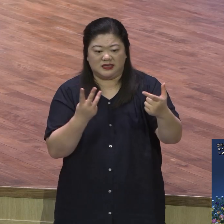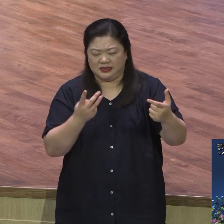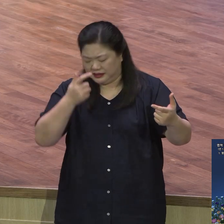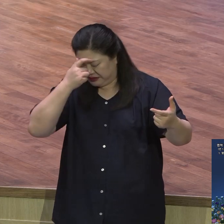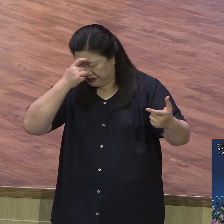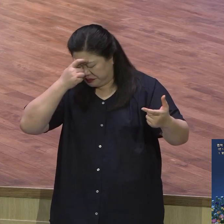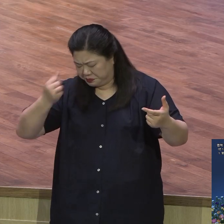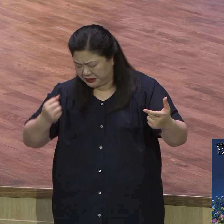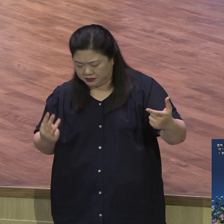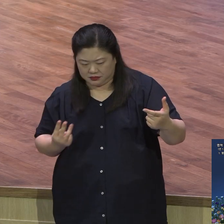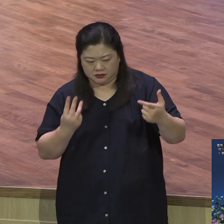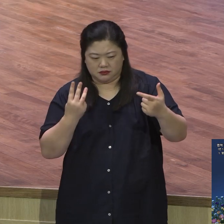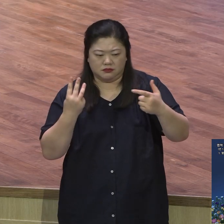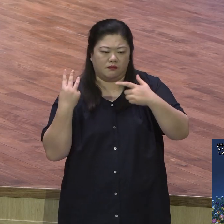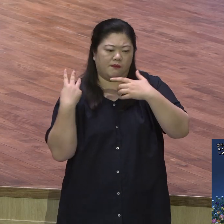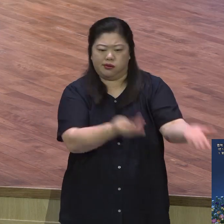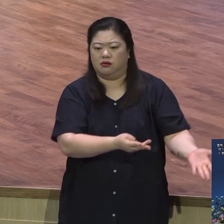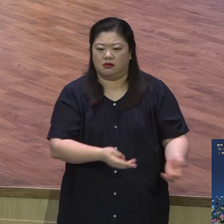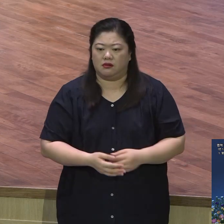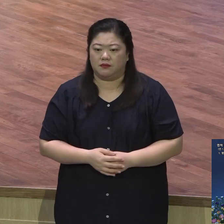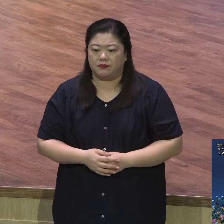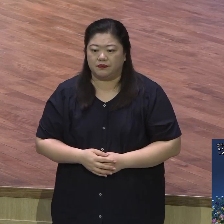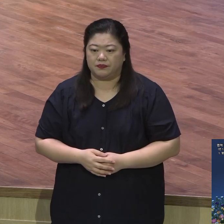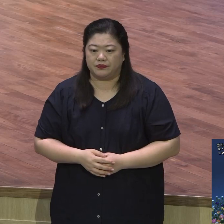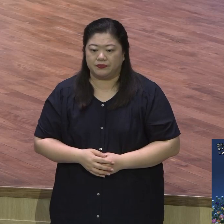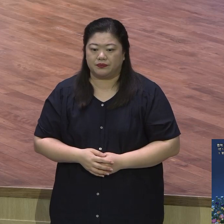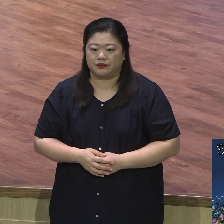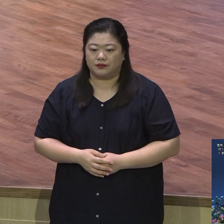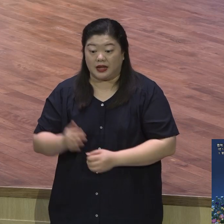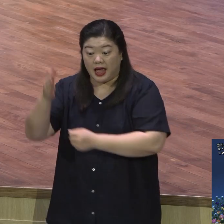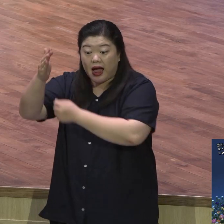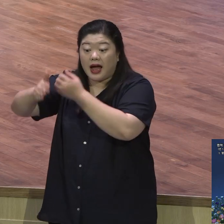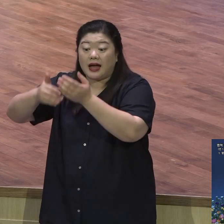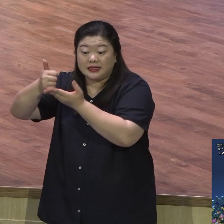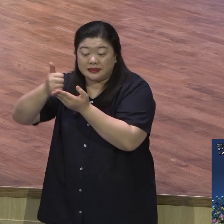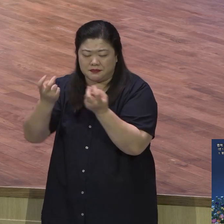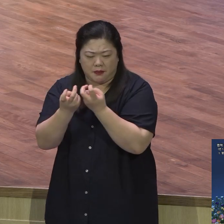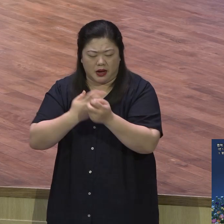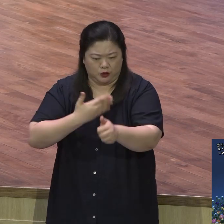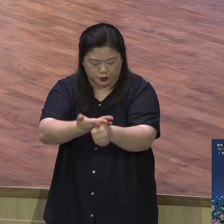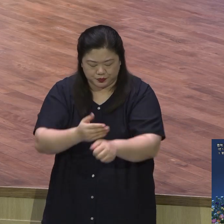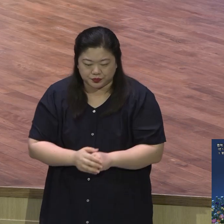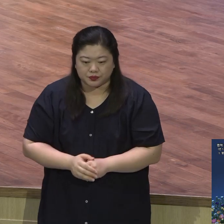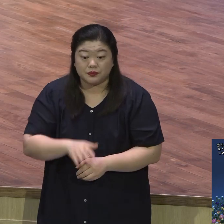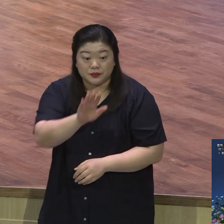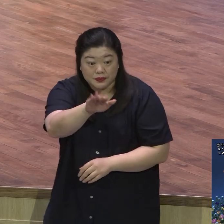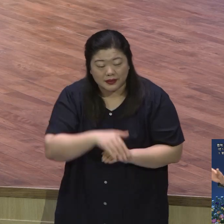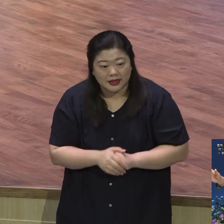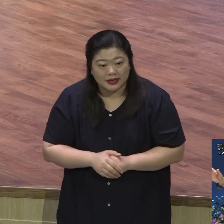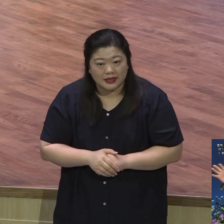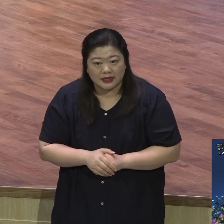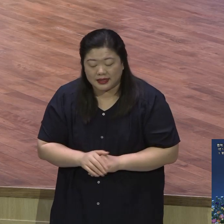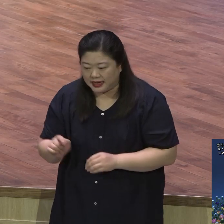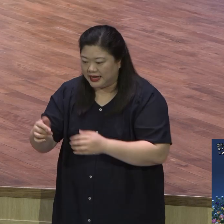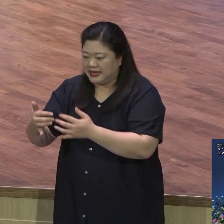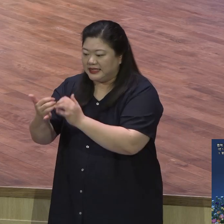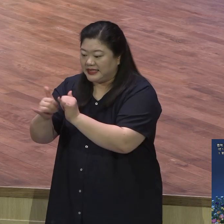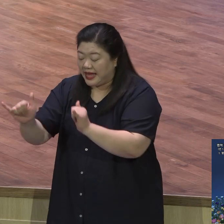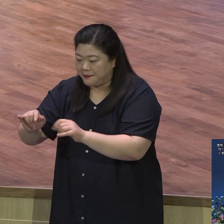어떻게 이겼습니까? 하나님 가르쳐주세요. 야 내가 시인들어 해 기도원아 100명씩 세조를 짜라.